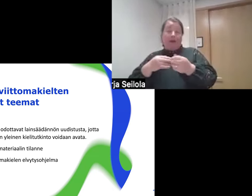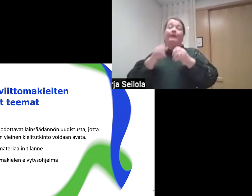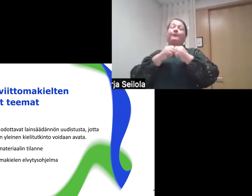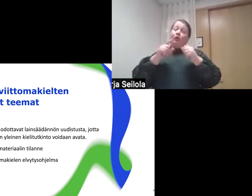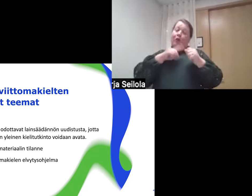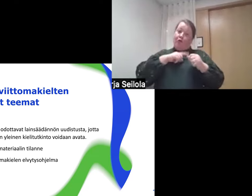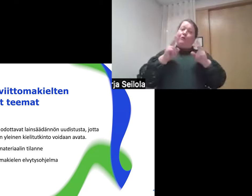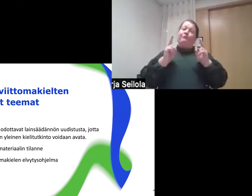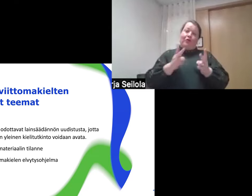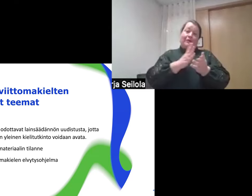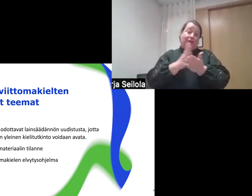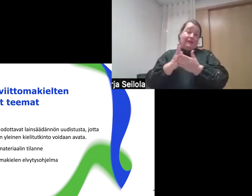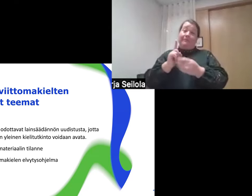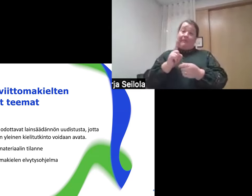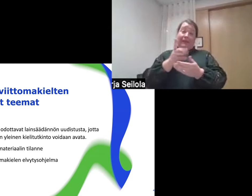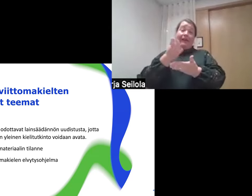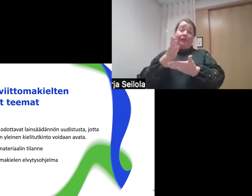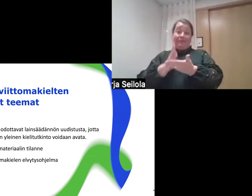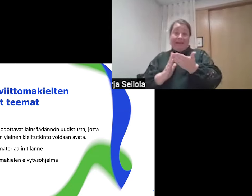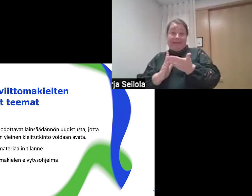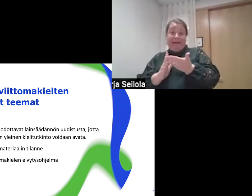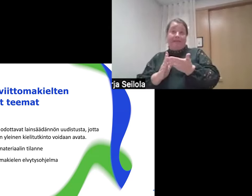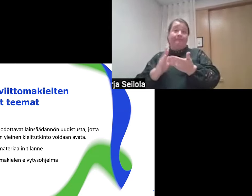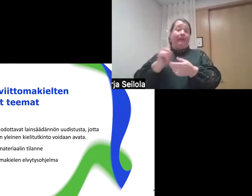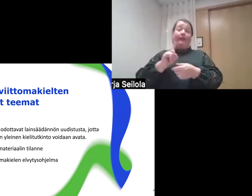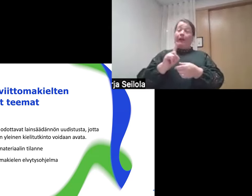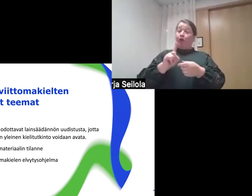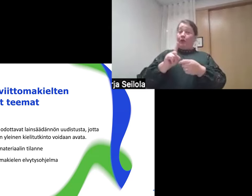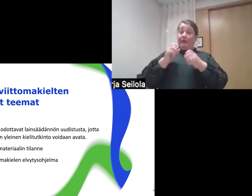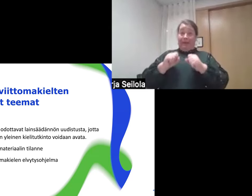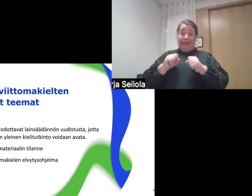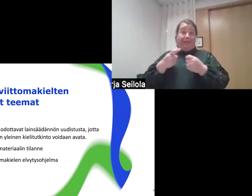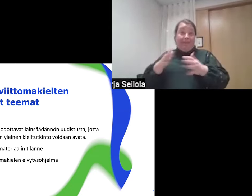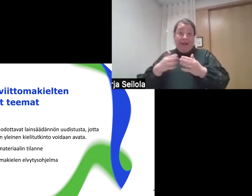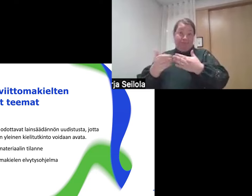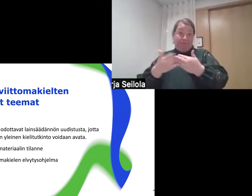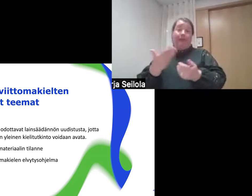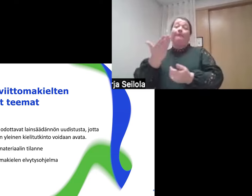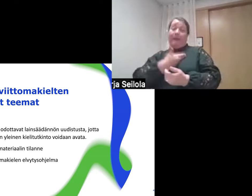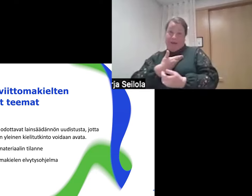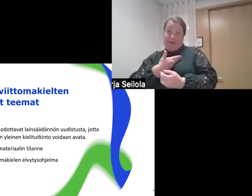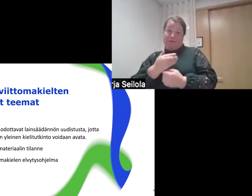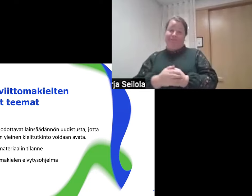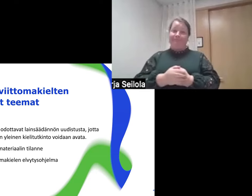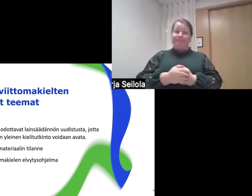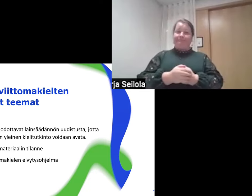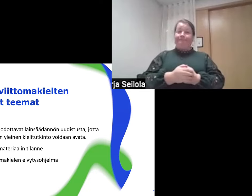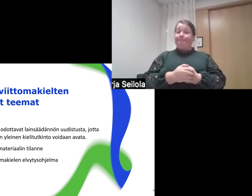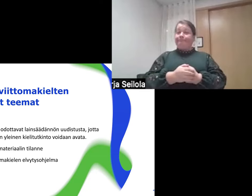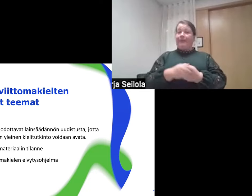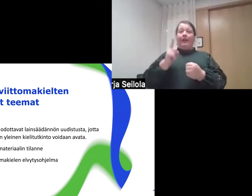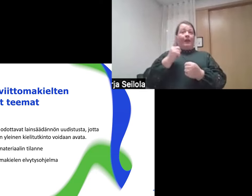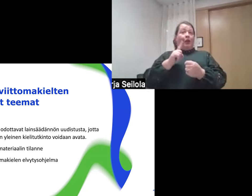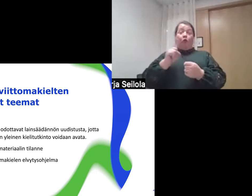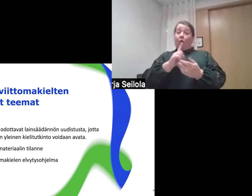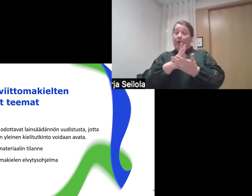Eli kehittämistehtävää on totta kai myös paljon. Paljon olemme jo saaneet aikaiseksi, mutta paljon on vielä kesken. Eli